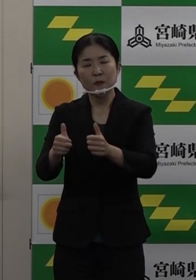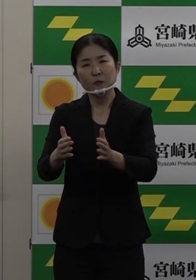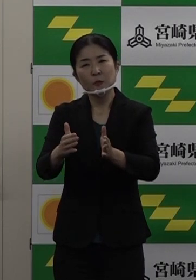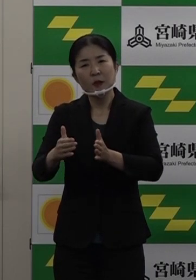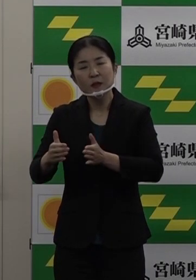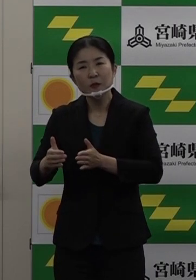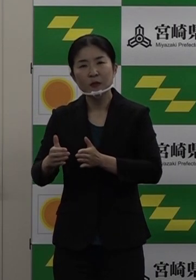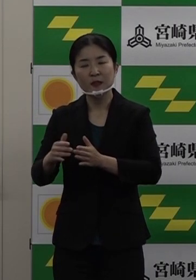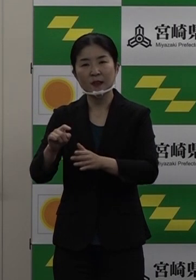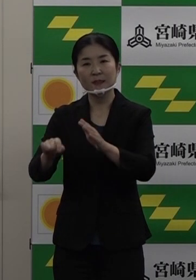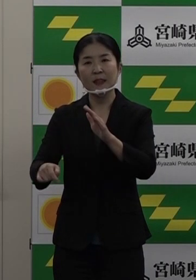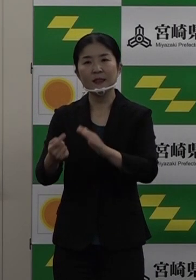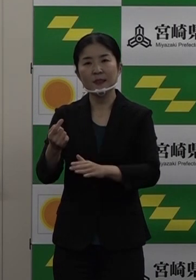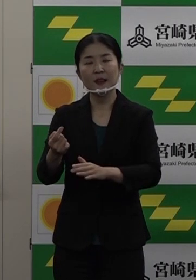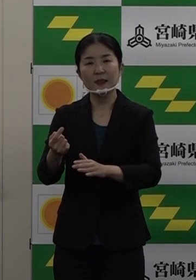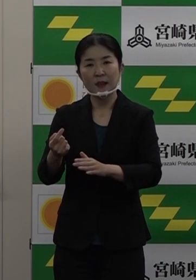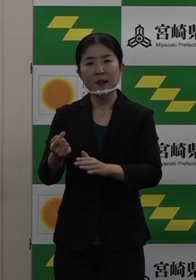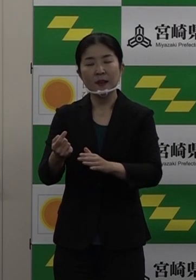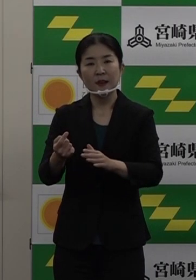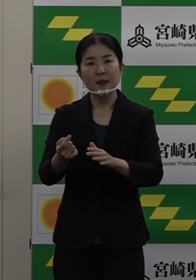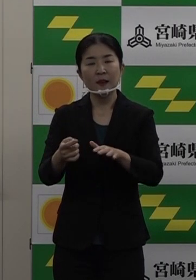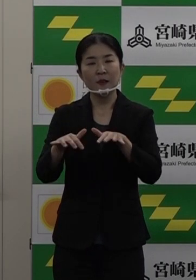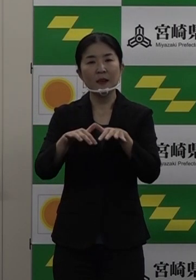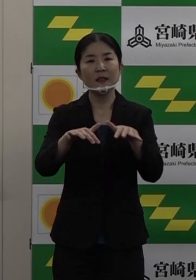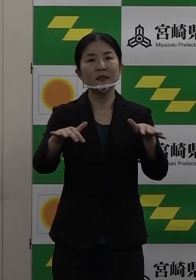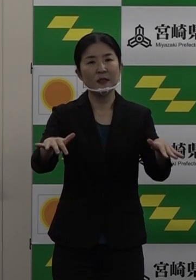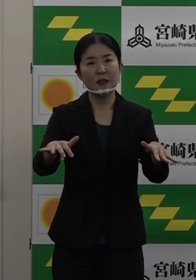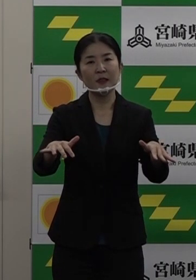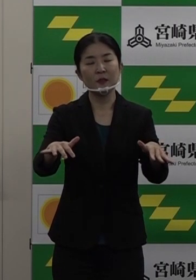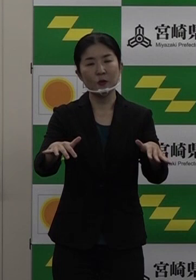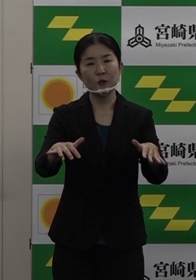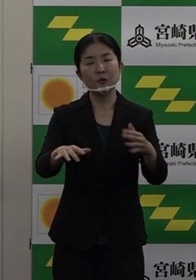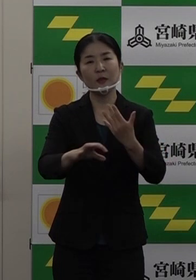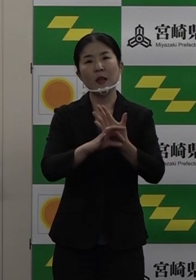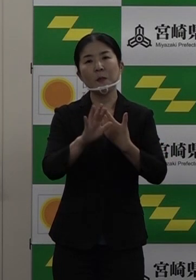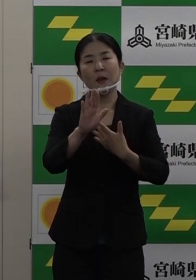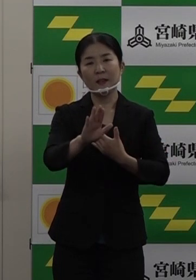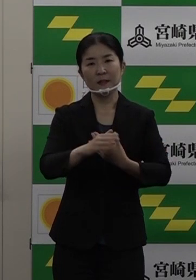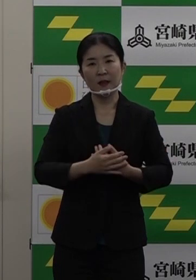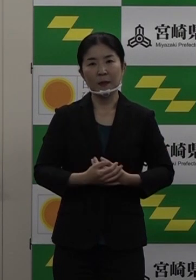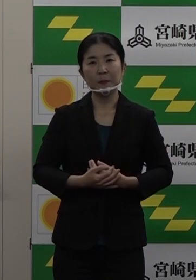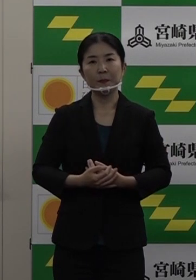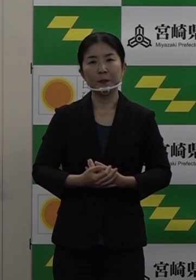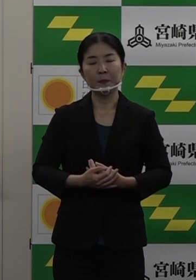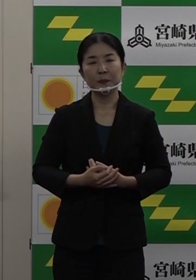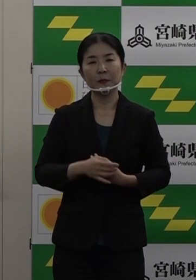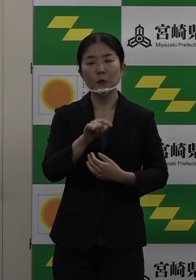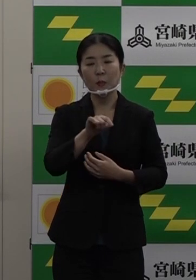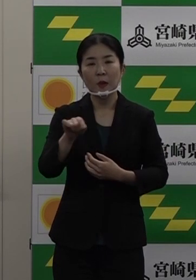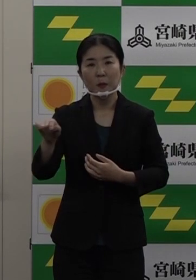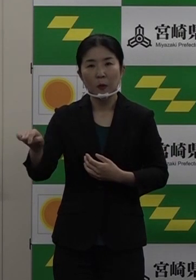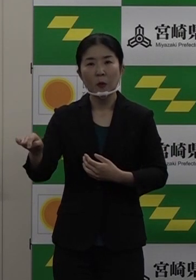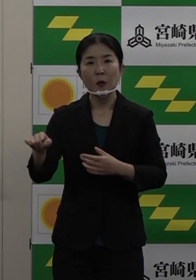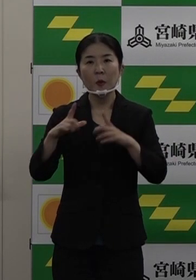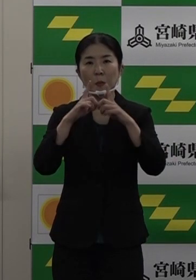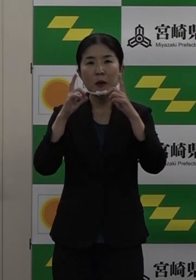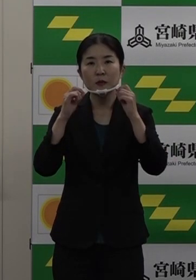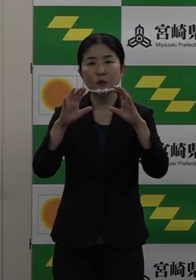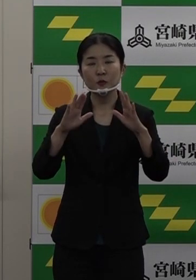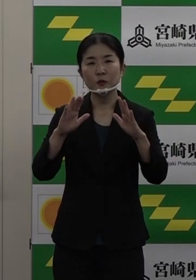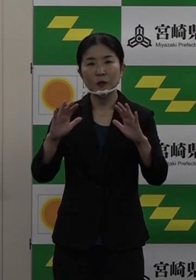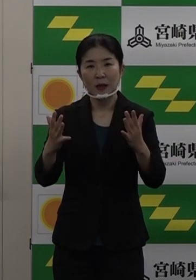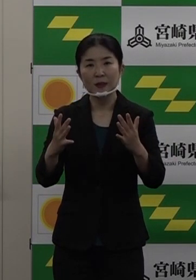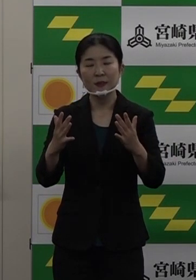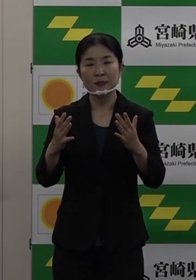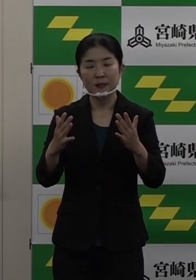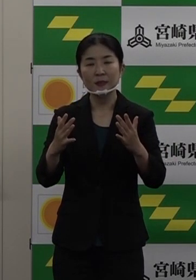かったということで感染の広がりを招いた例というものがあるようであります。いずれにせよ、マスクなしでの会話